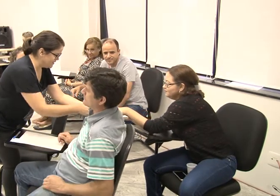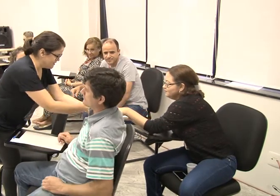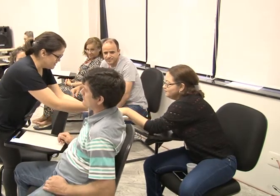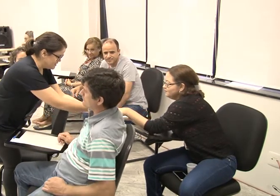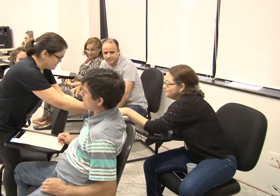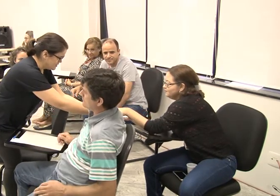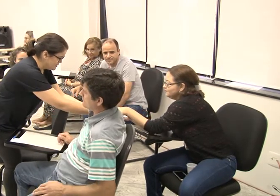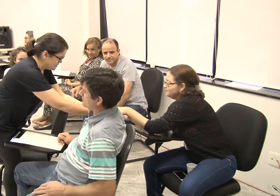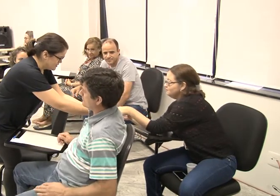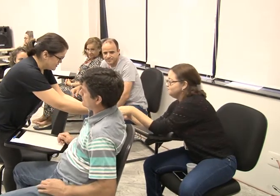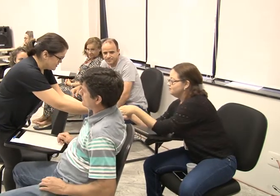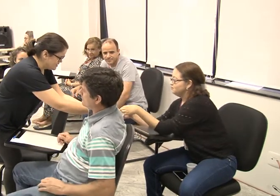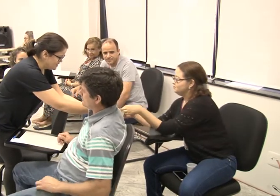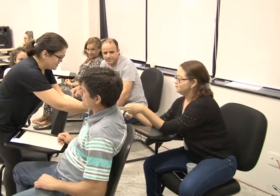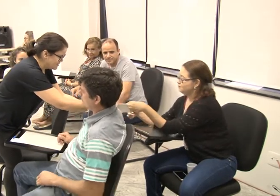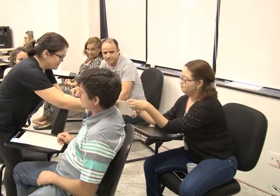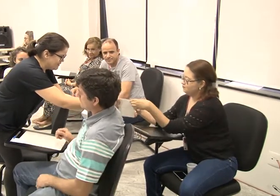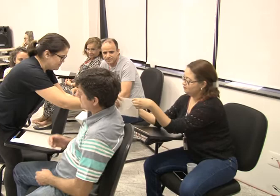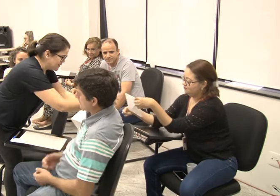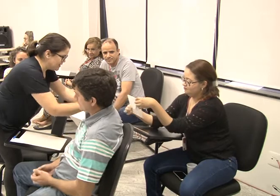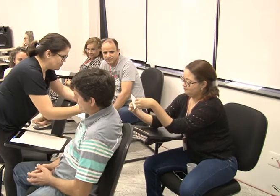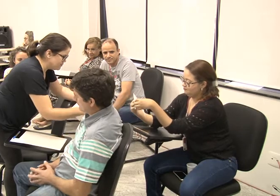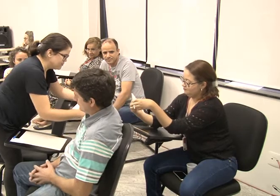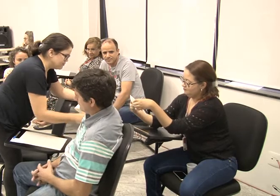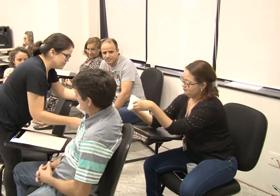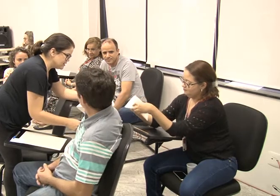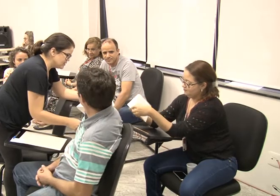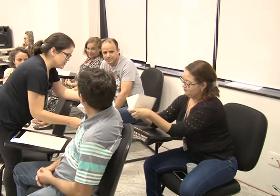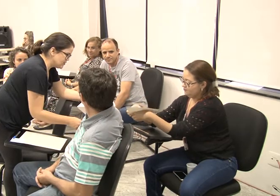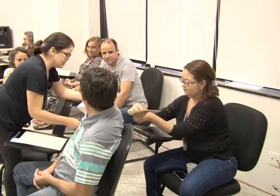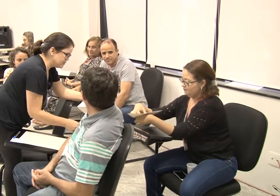Esse. Vai, pega um, escolhe um.